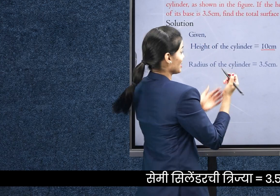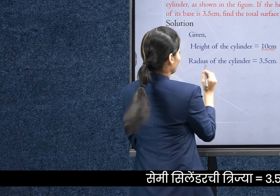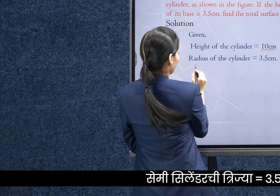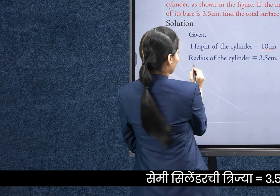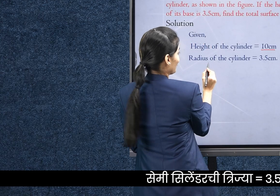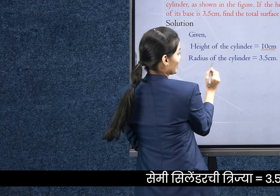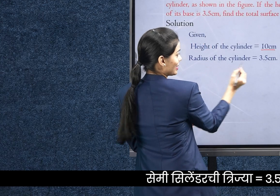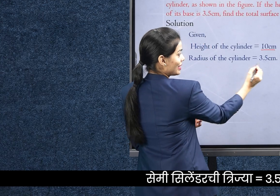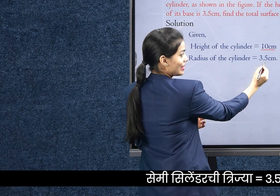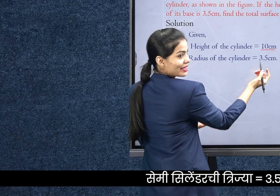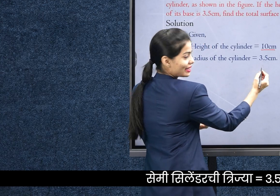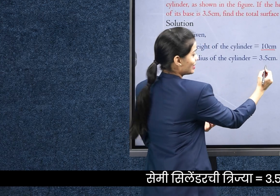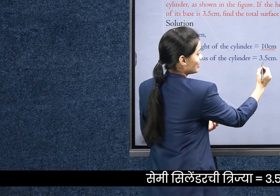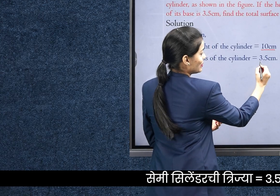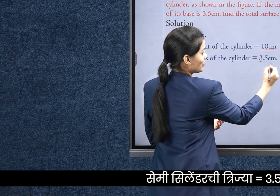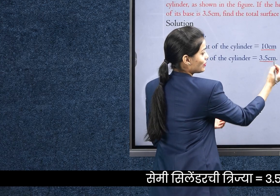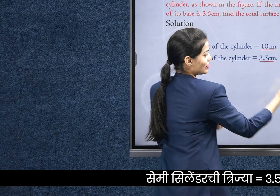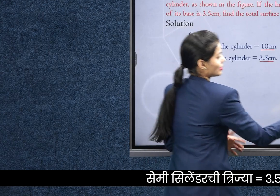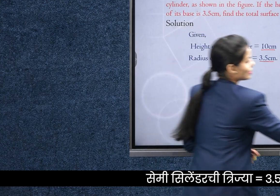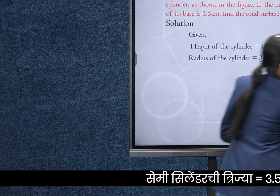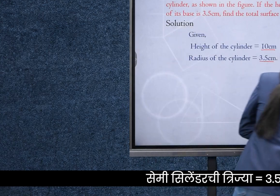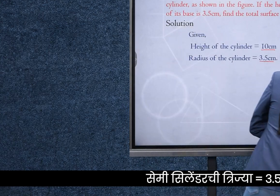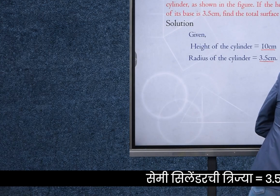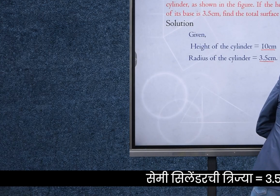सिलेंडरची त्रिज्या बरोबर 3.5 सेंटीमीटर.